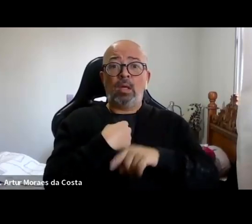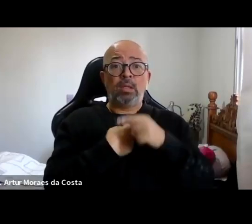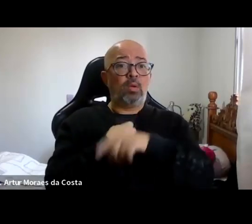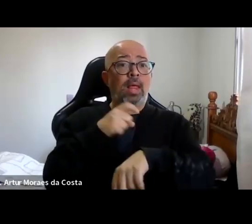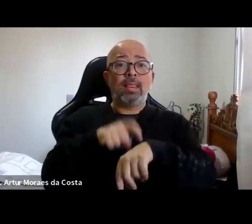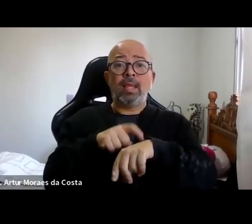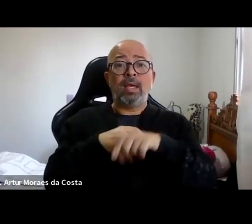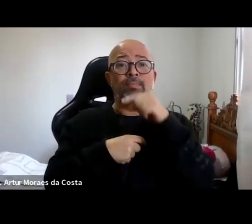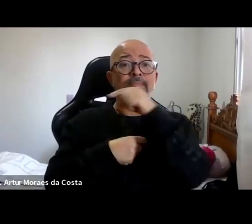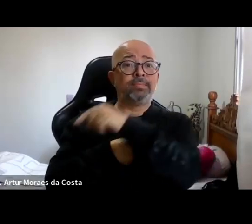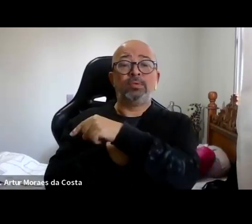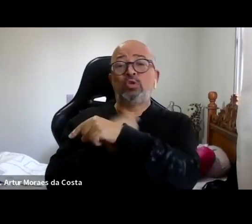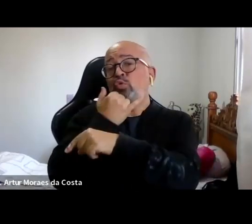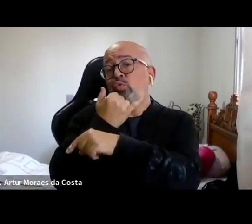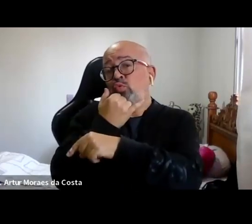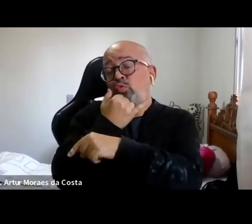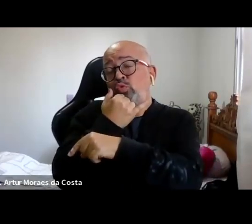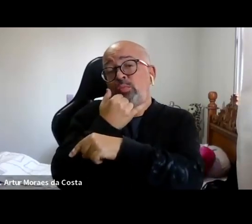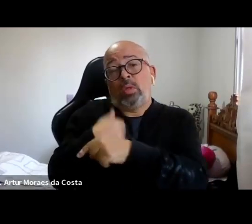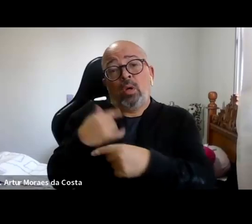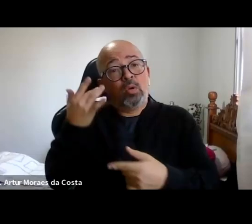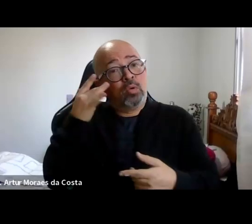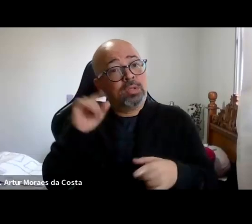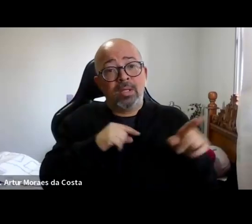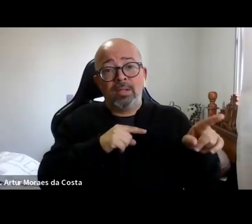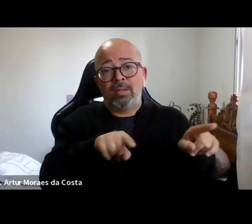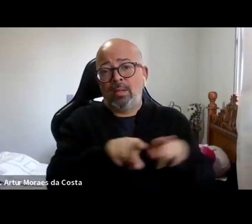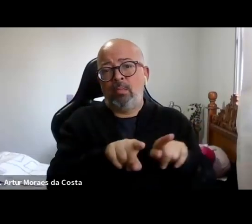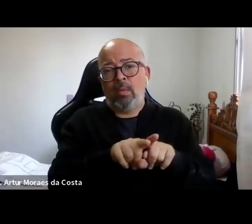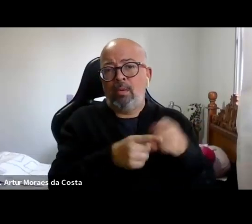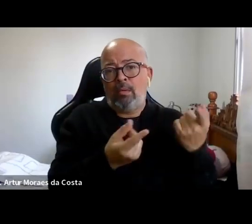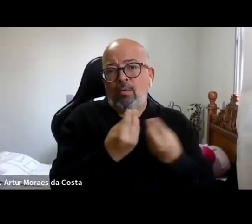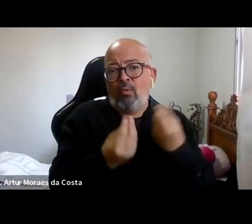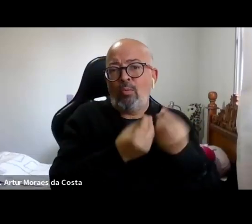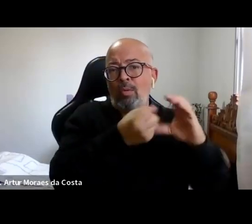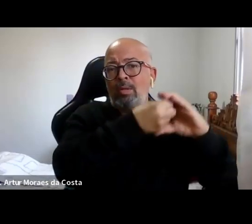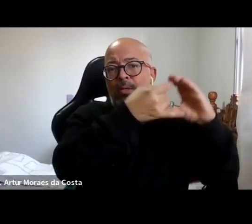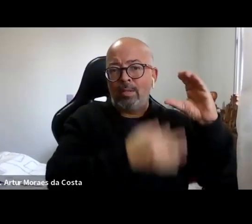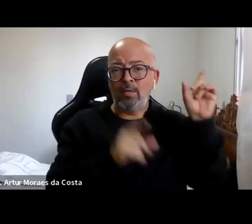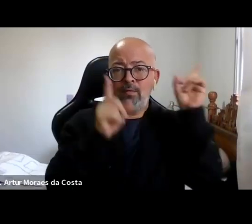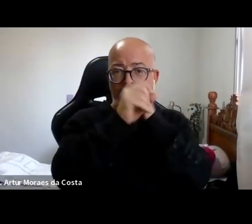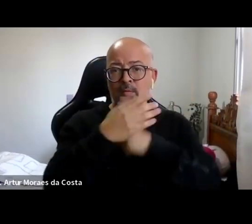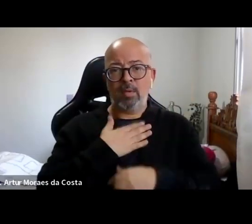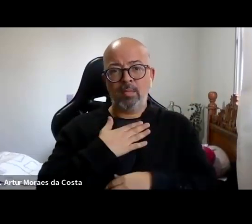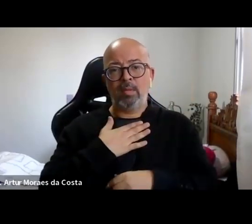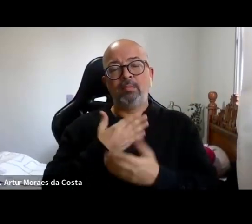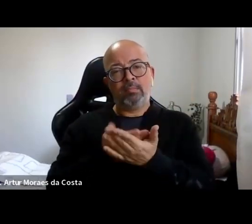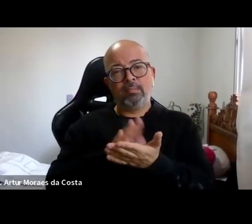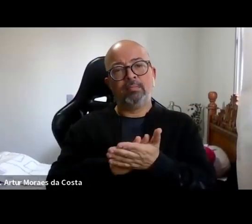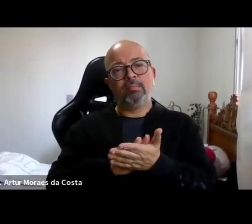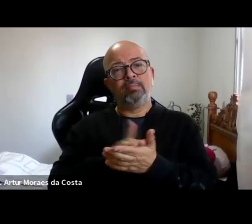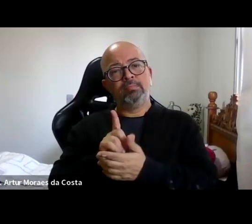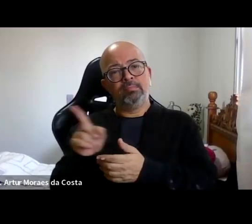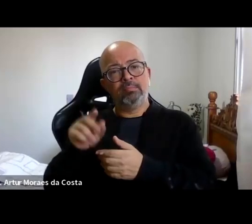pueden necesitar personas sordociegas en determinadas situaciones de interpretación que pueden ser muy muy muy